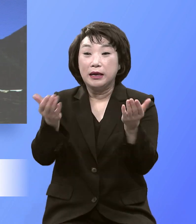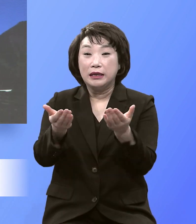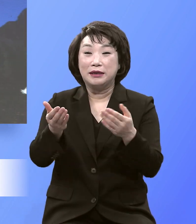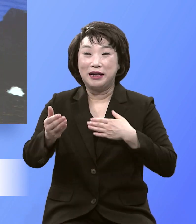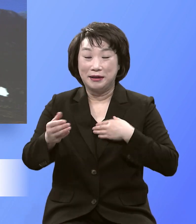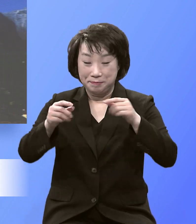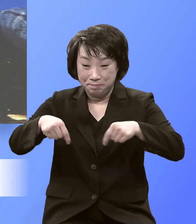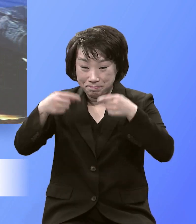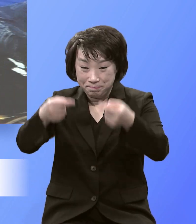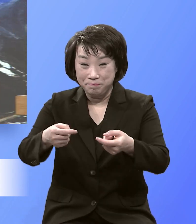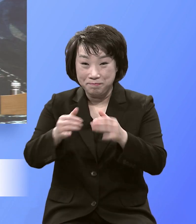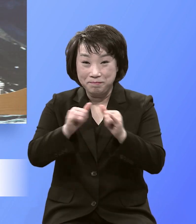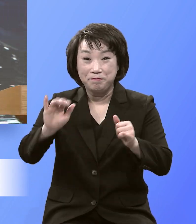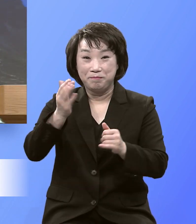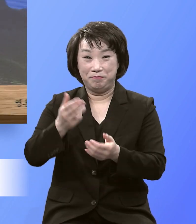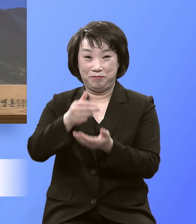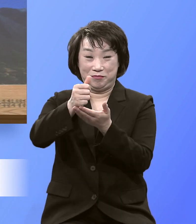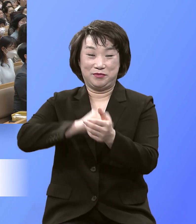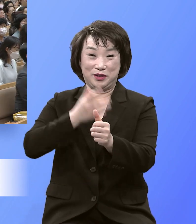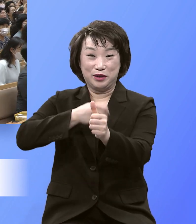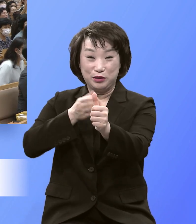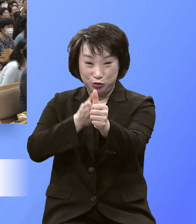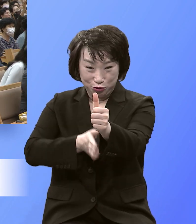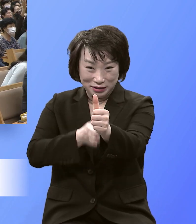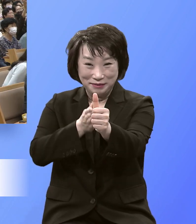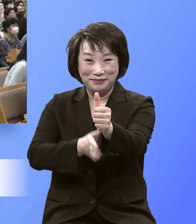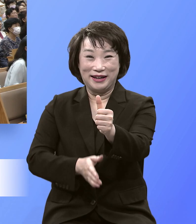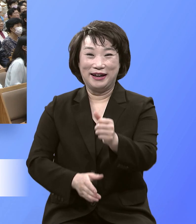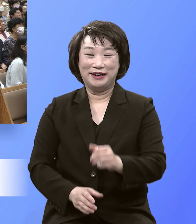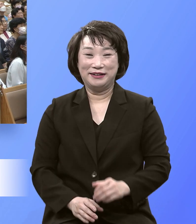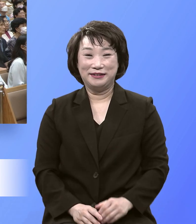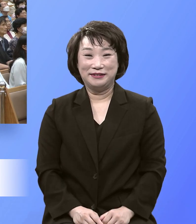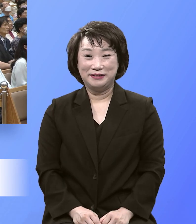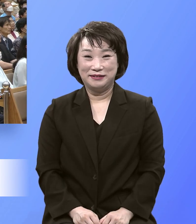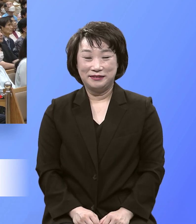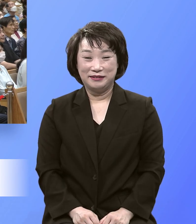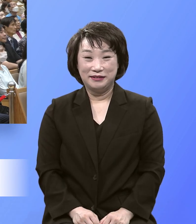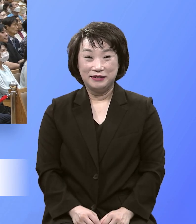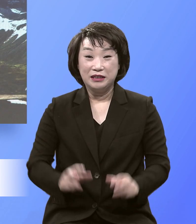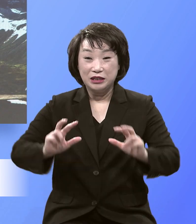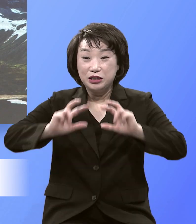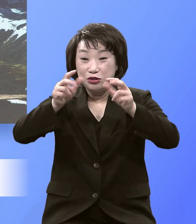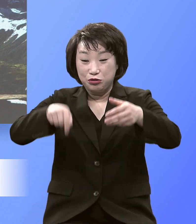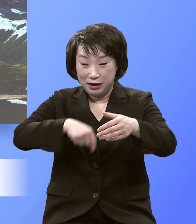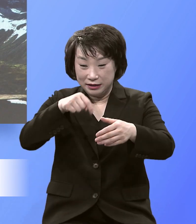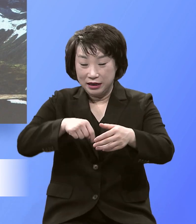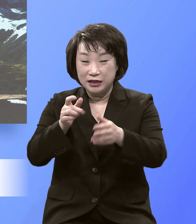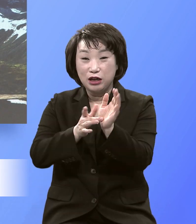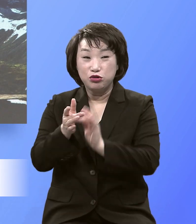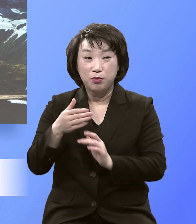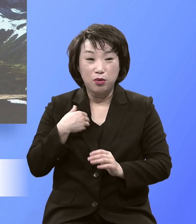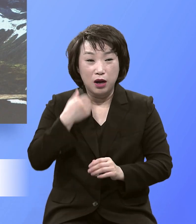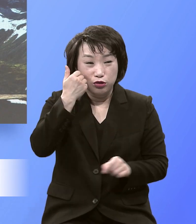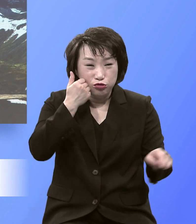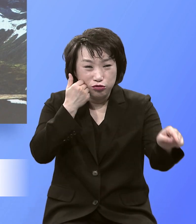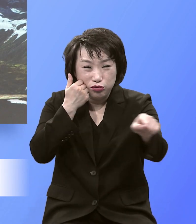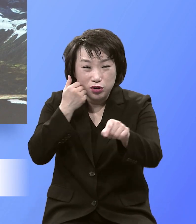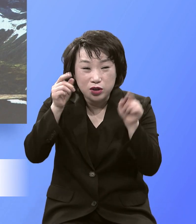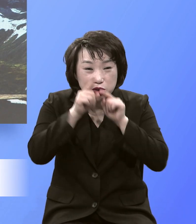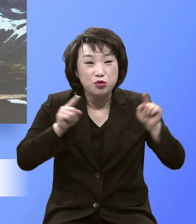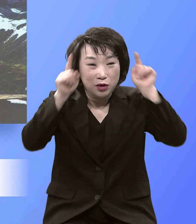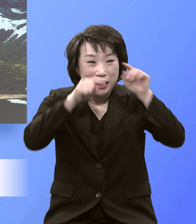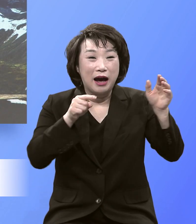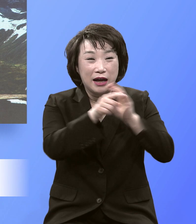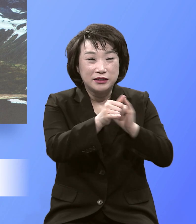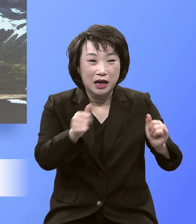사역의 동역자가 되기를 주님의 이름으로 축원합니다. 이 지구상에 예수 몰라 지옥 가는 사람의